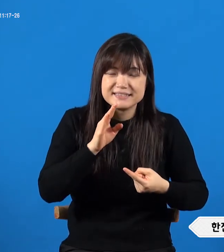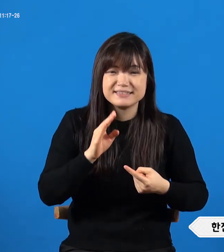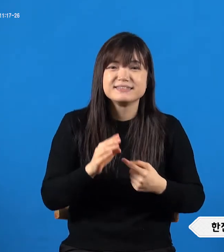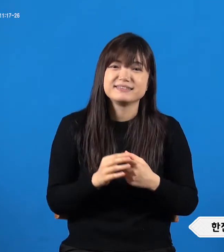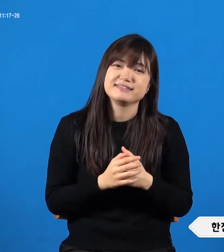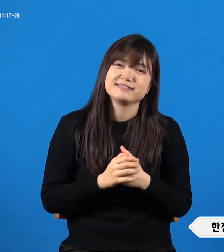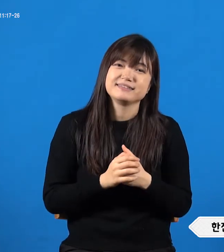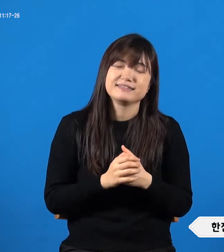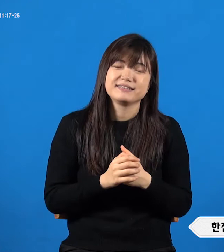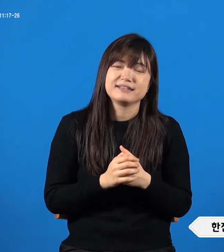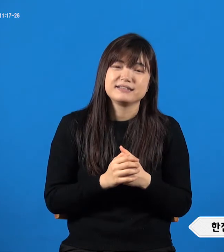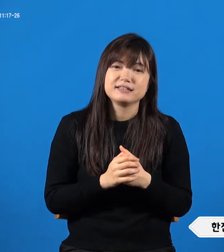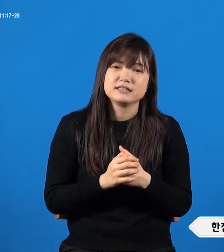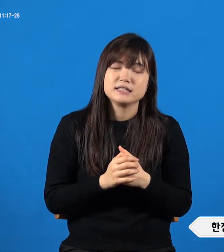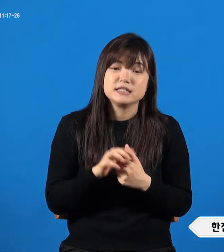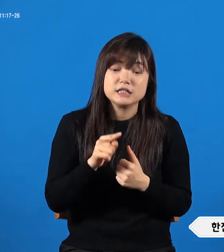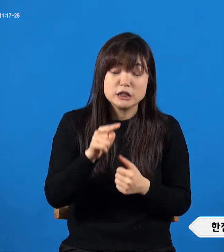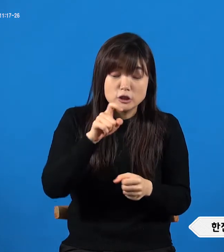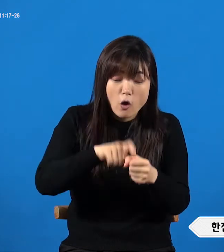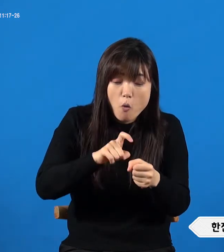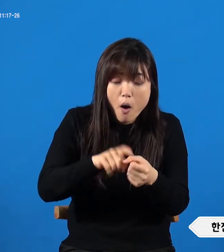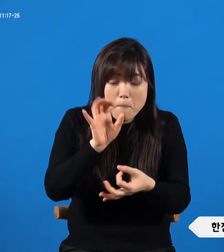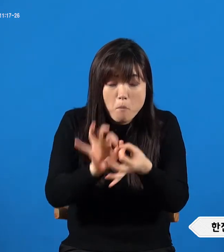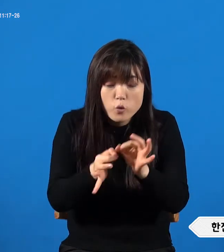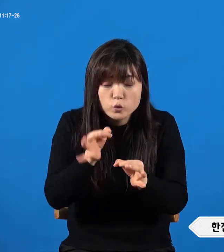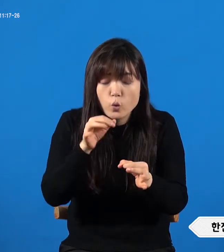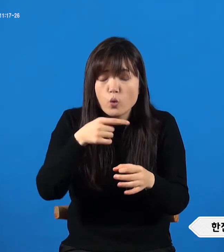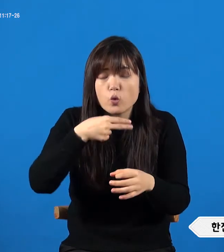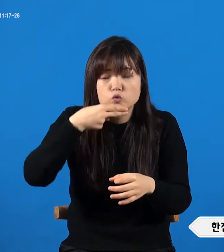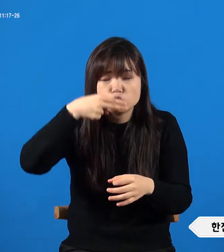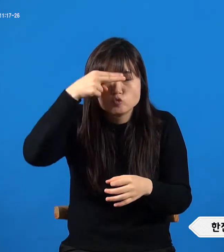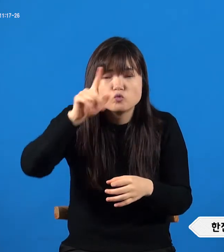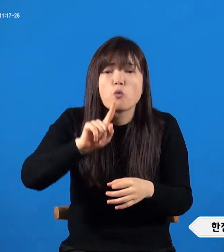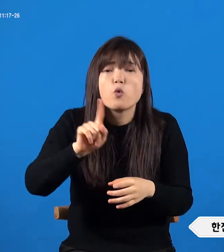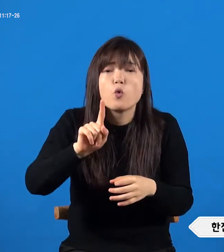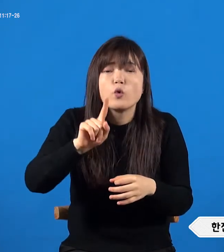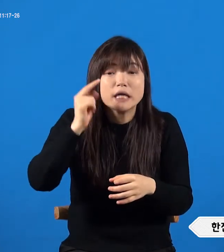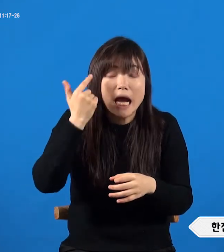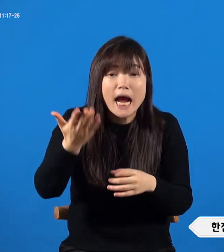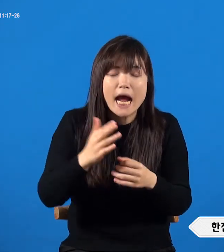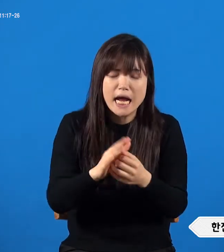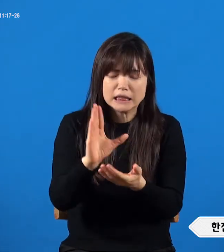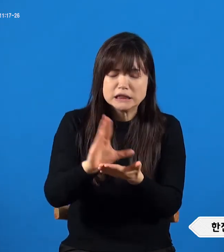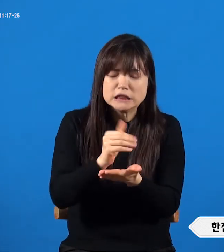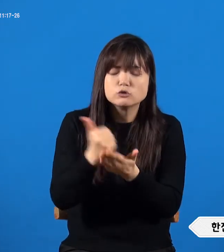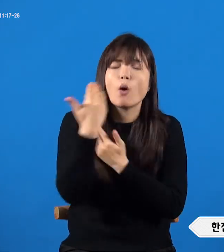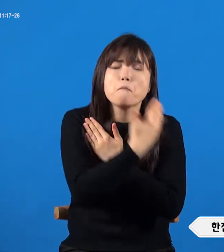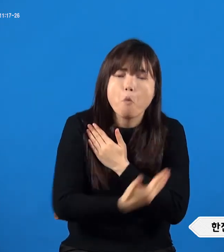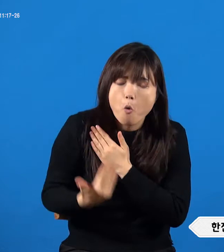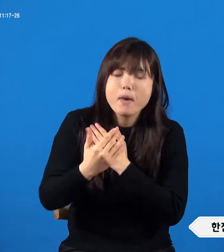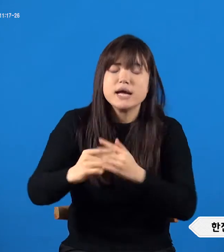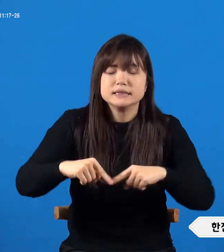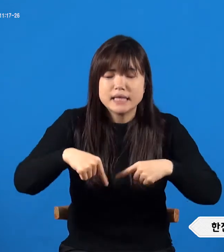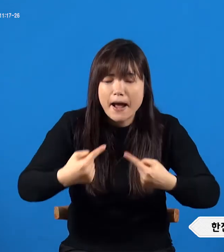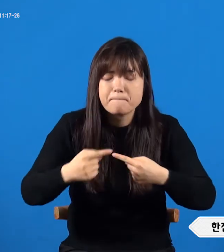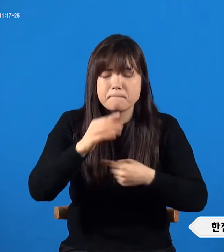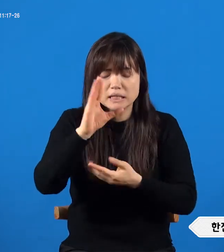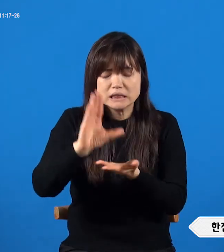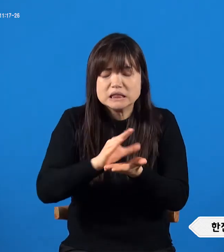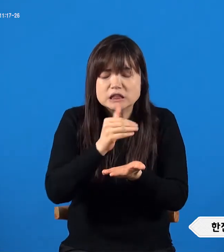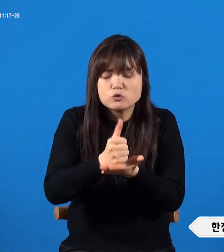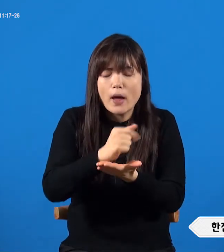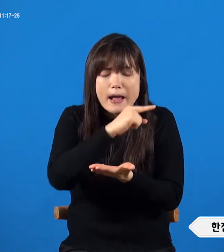우리가 먹는 이 떡과 이 포도주, 이것은 그리스도의 몸에 참여하는 것이고